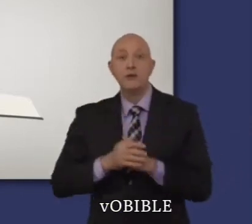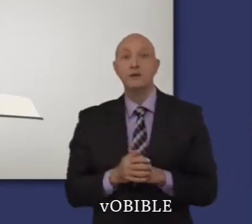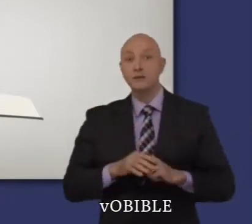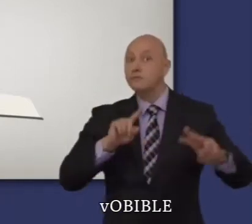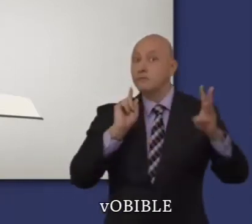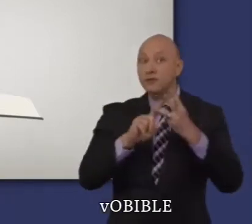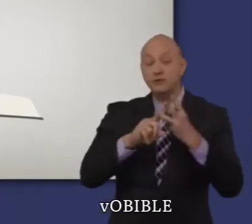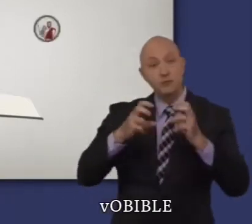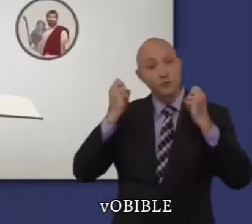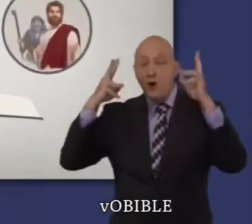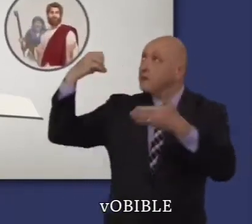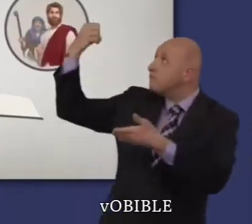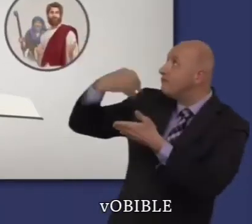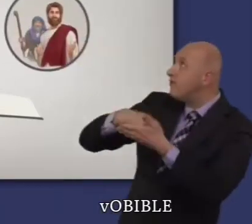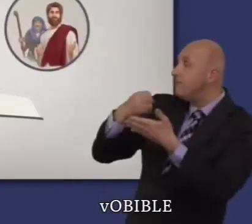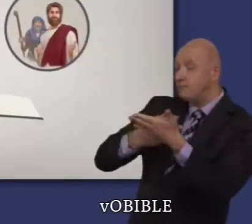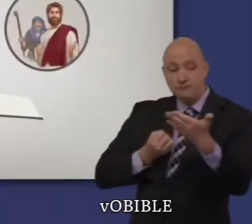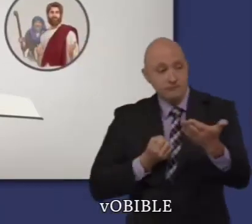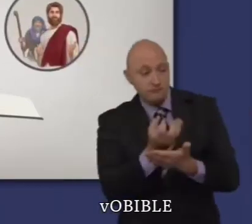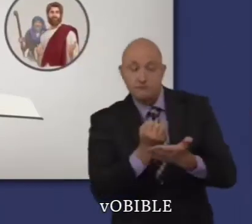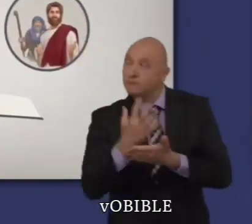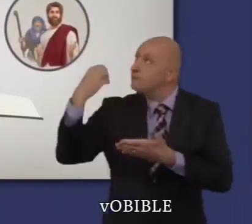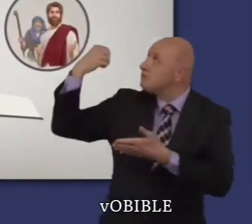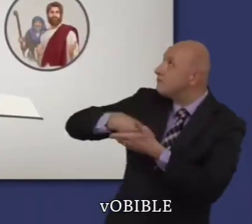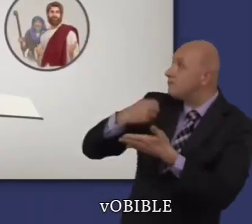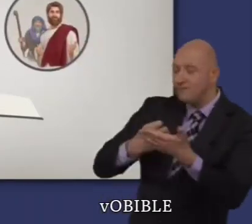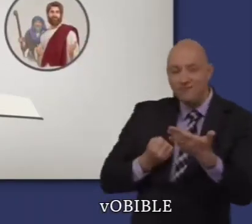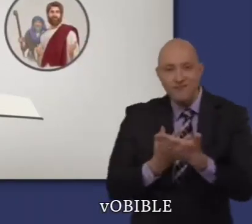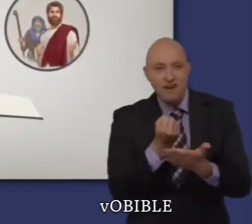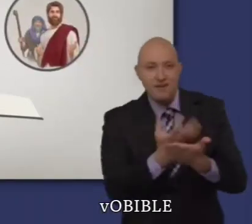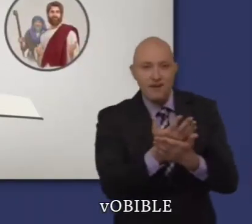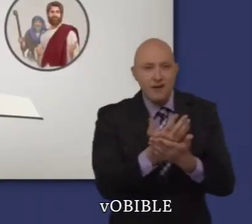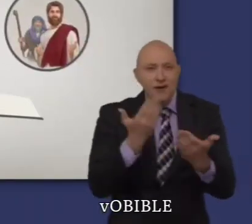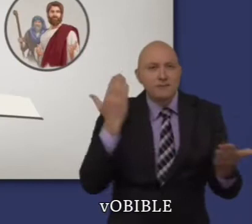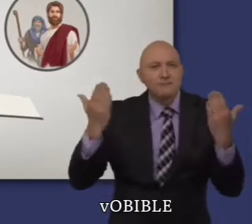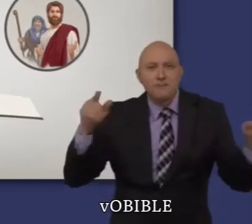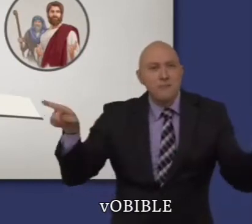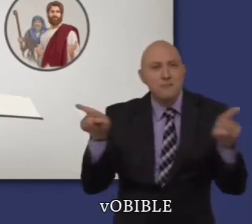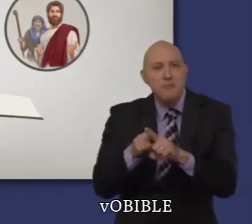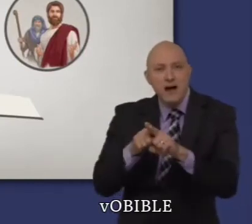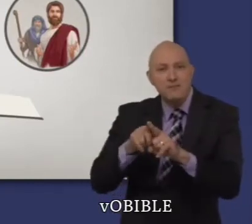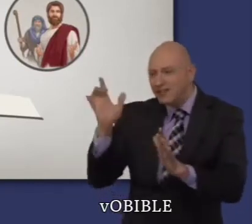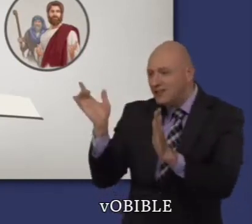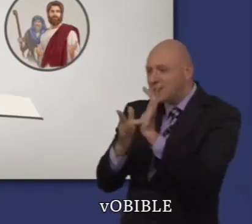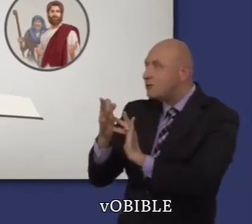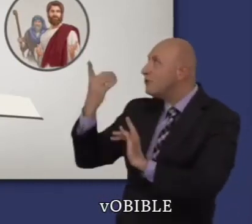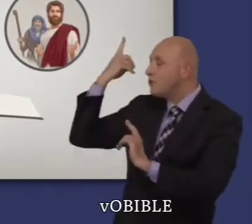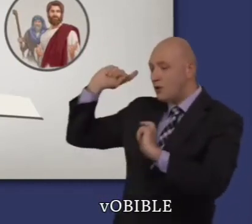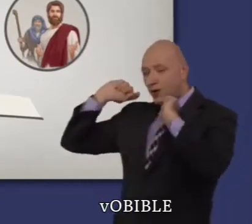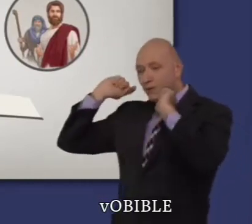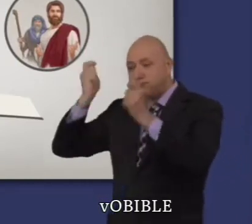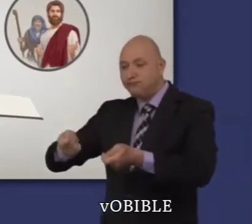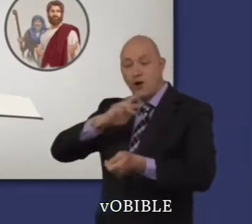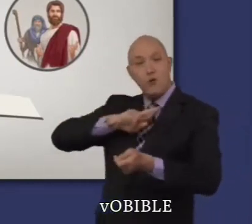Au cours de votre lecture du livre du Deutéronome, notez que Jéhovah accorde sa bénédiction à ceux qui